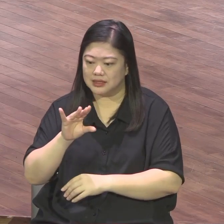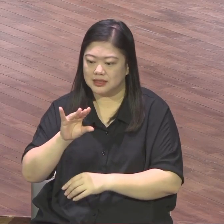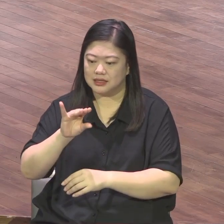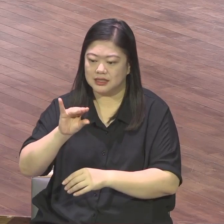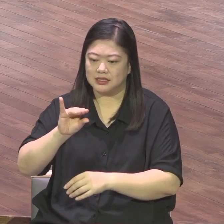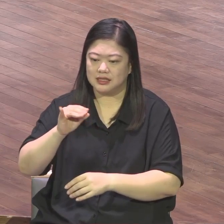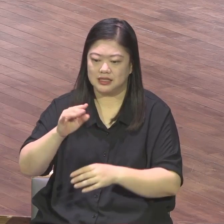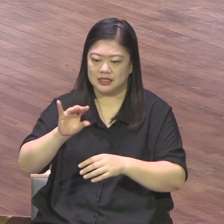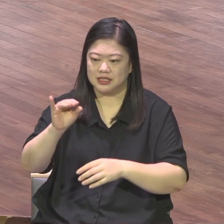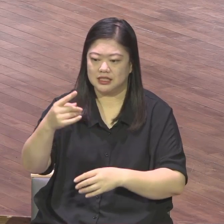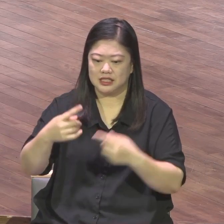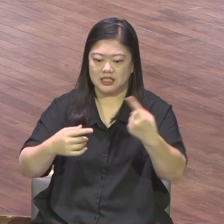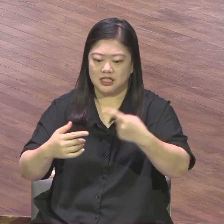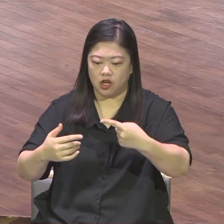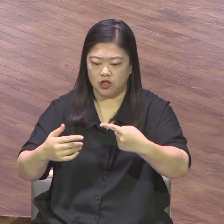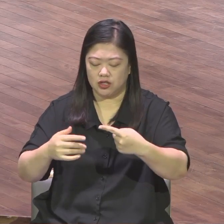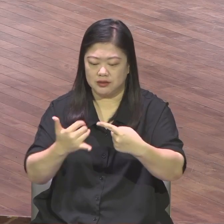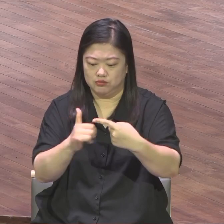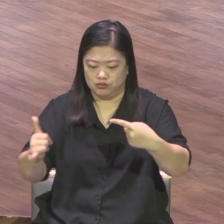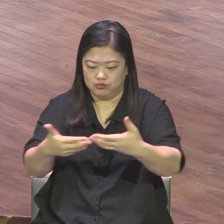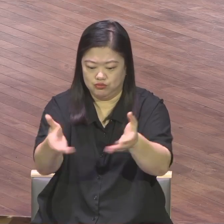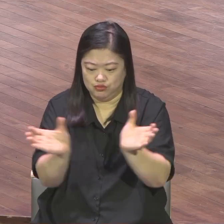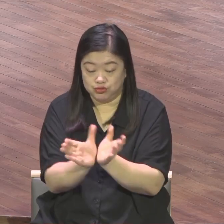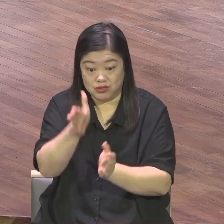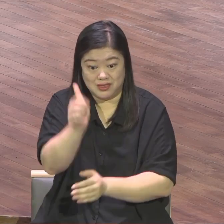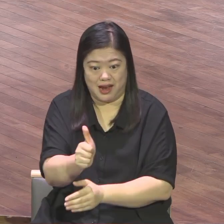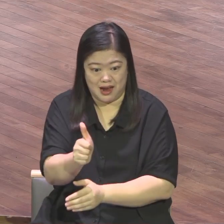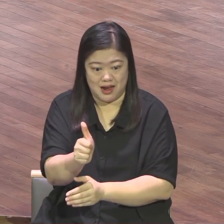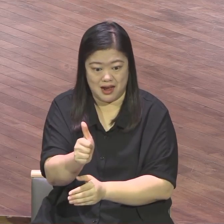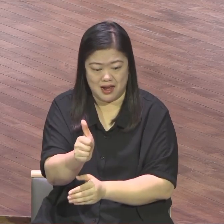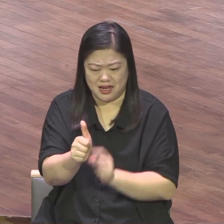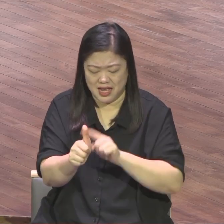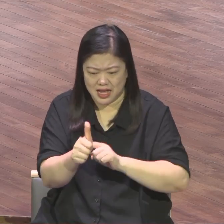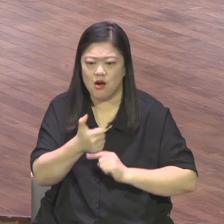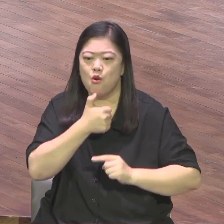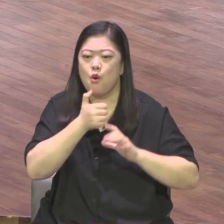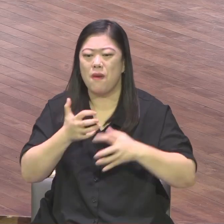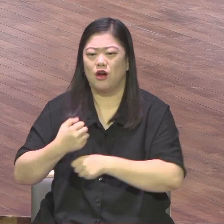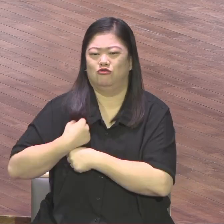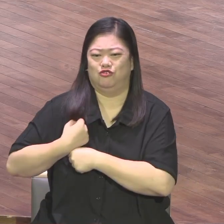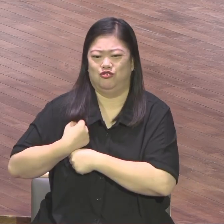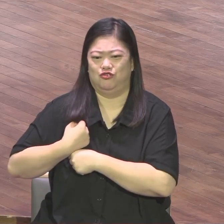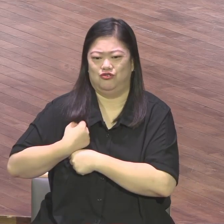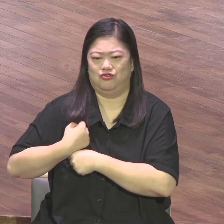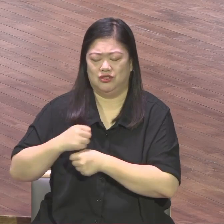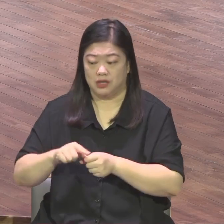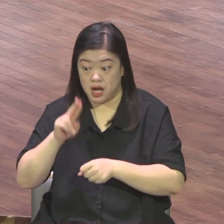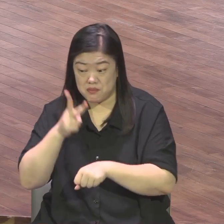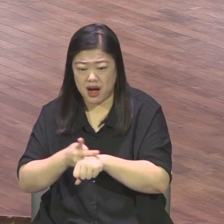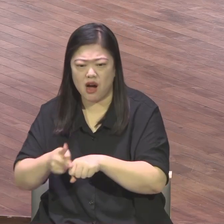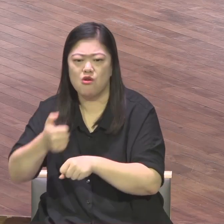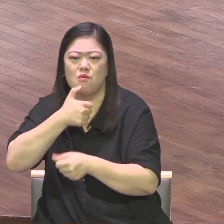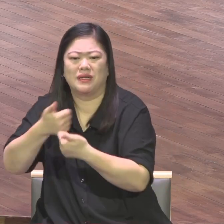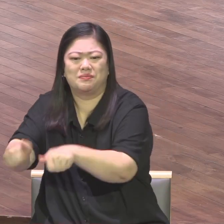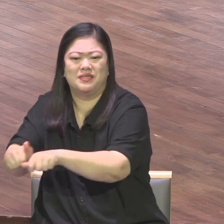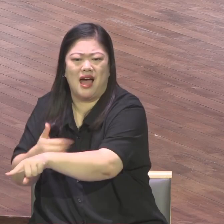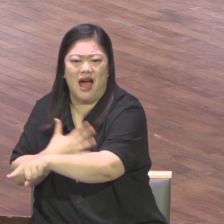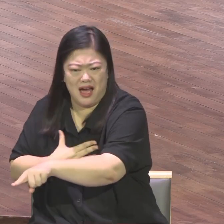글로디오 루시아라는 사람이 소요 발생 소식을 듣고 급히 로마 군인들을 데리고 와가지고 바울을 구해낸